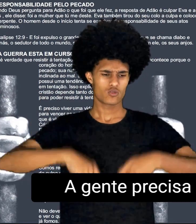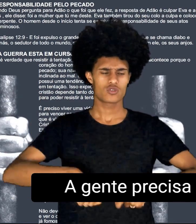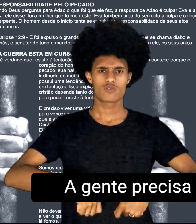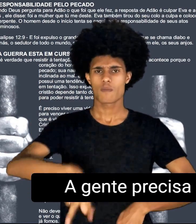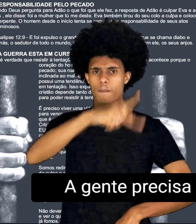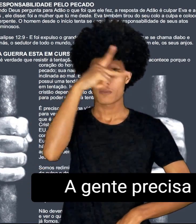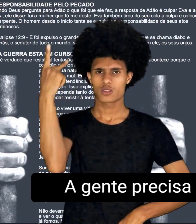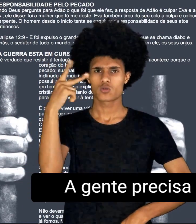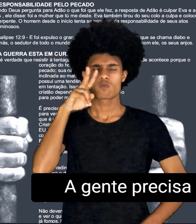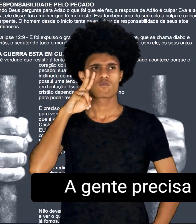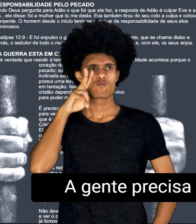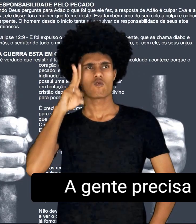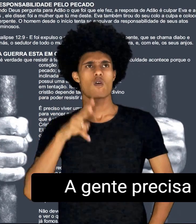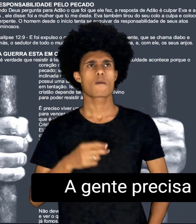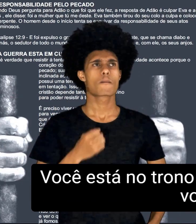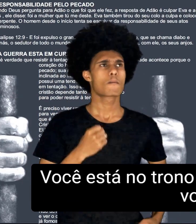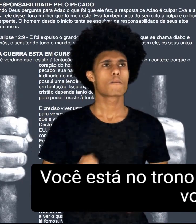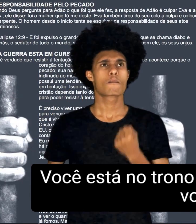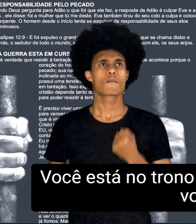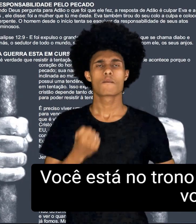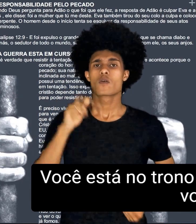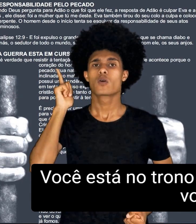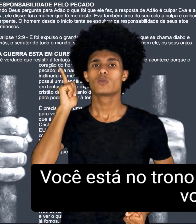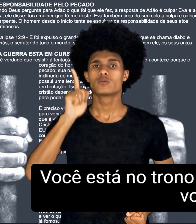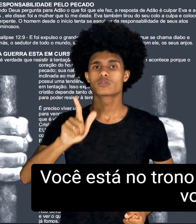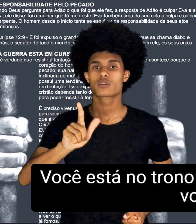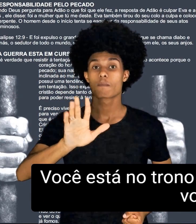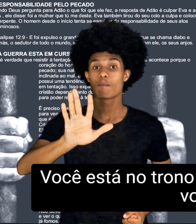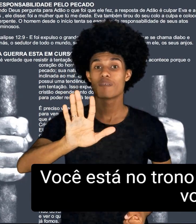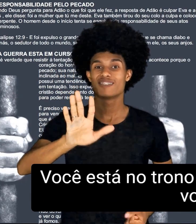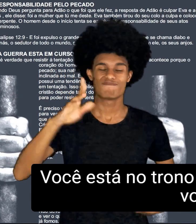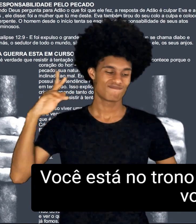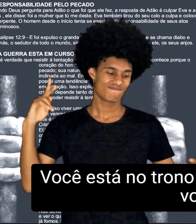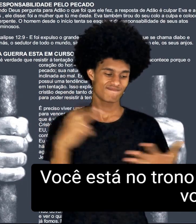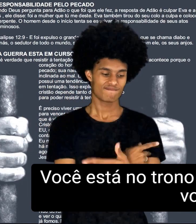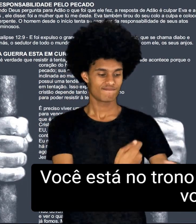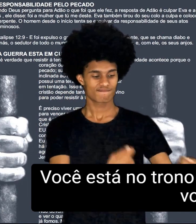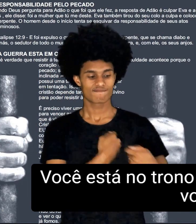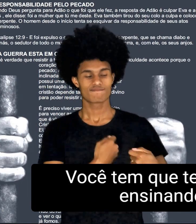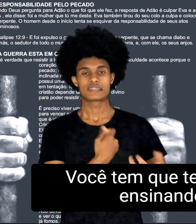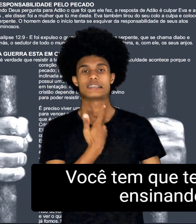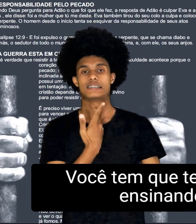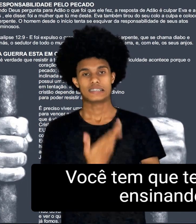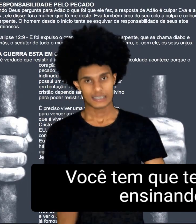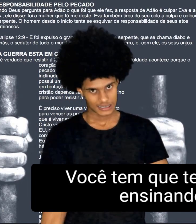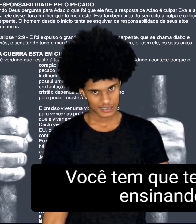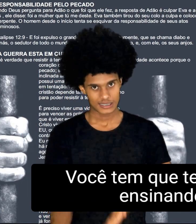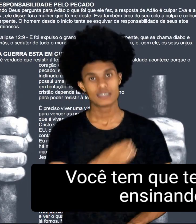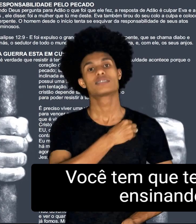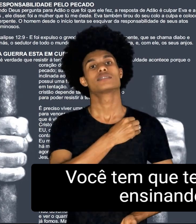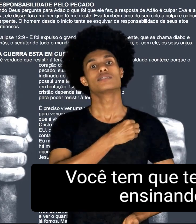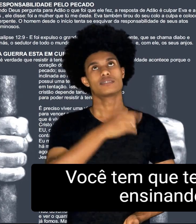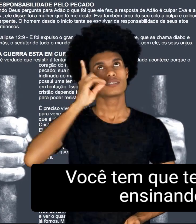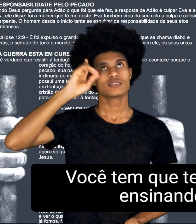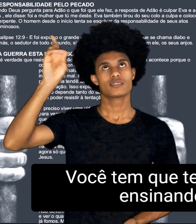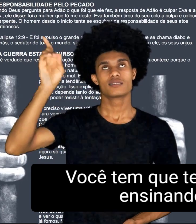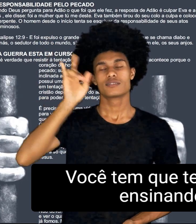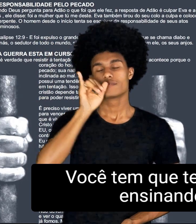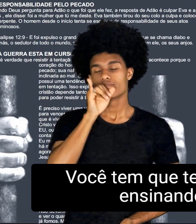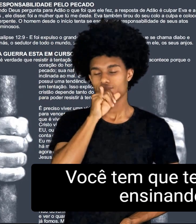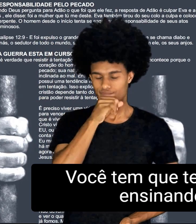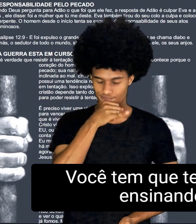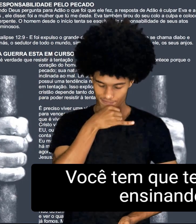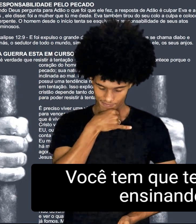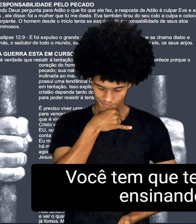bom? Então a gente precisa entender um pouco disso. Você está no trono da sua vida e quem manda é você, tá bom? Você tem que ter o livre-arbítrio, Deus está ensinando lá,